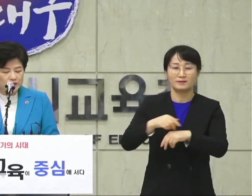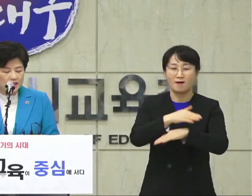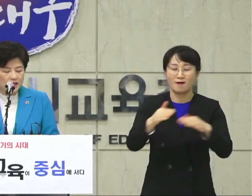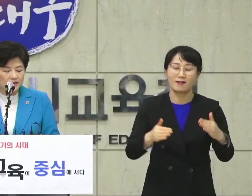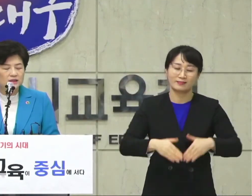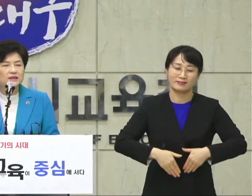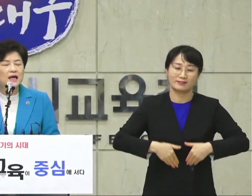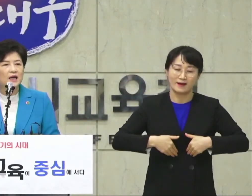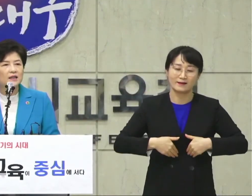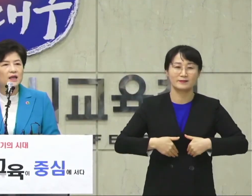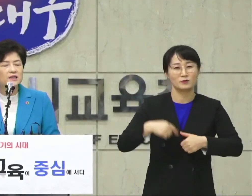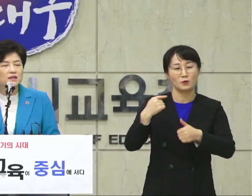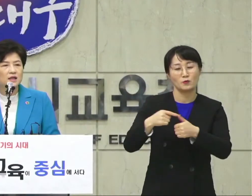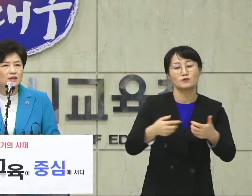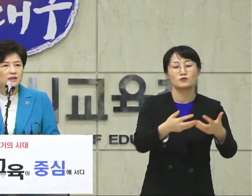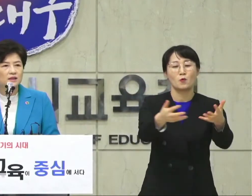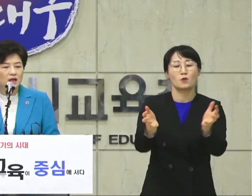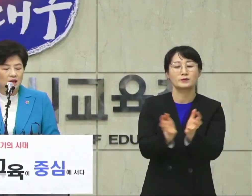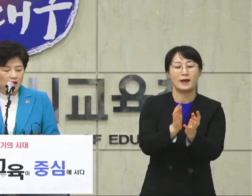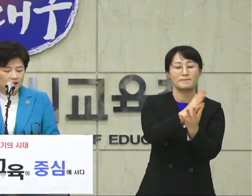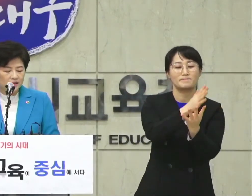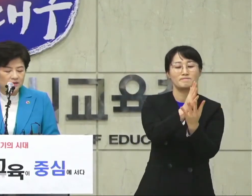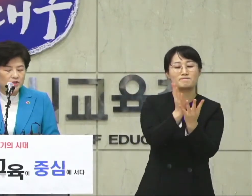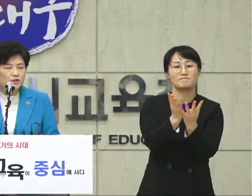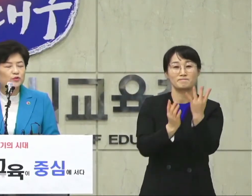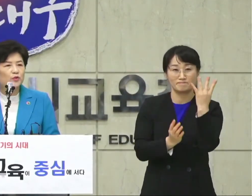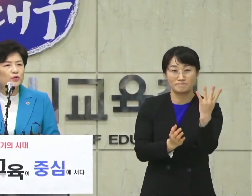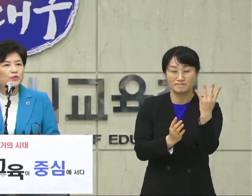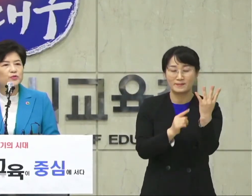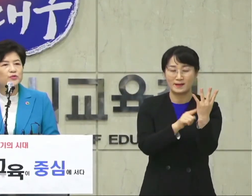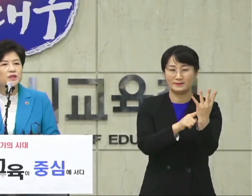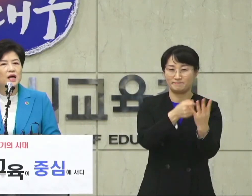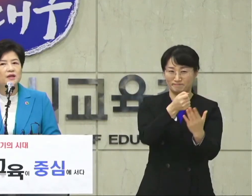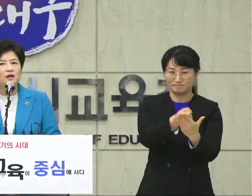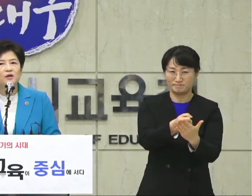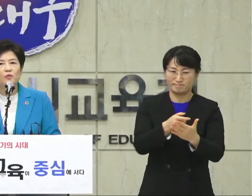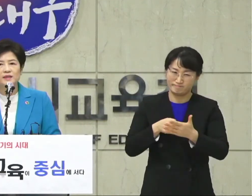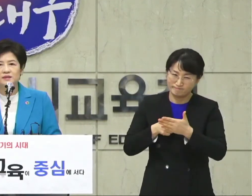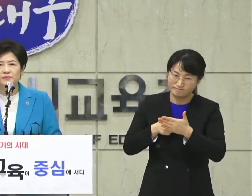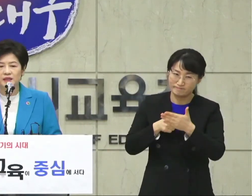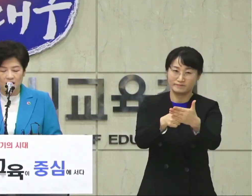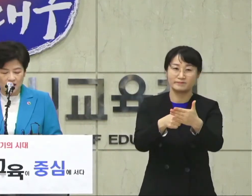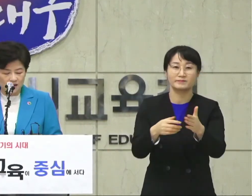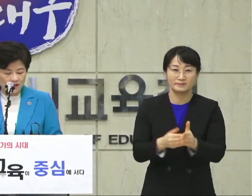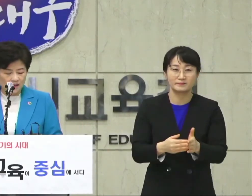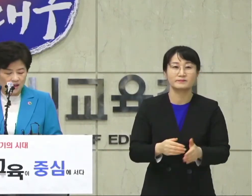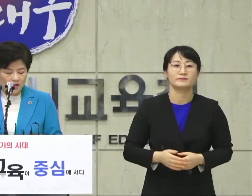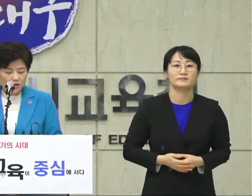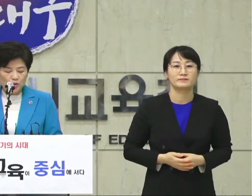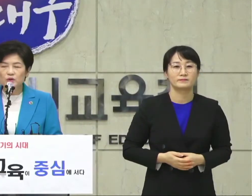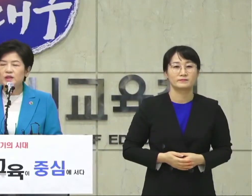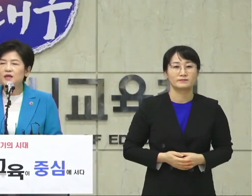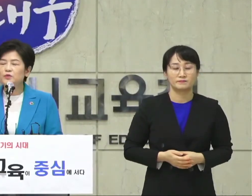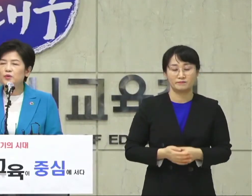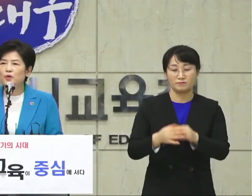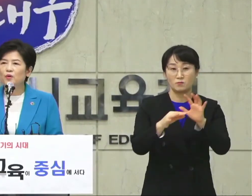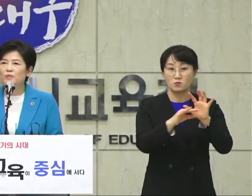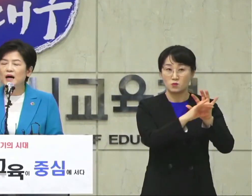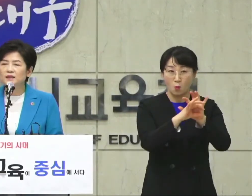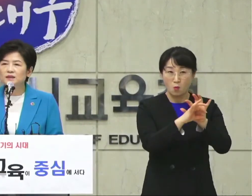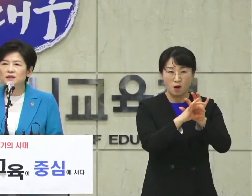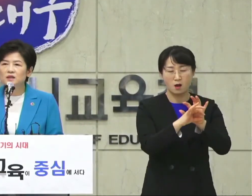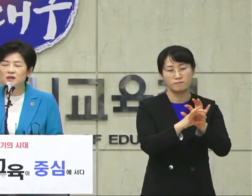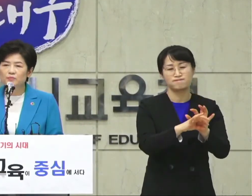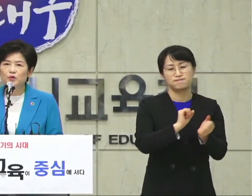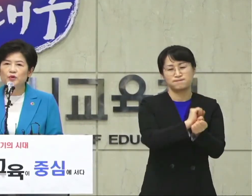교육 공동체라는 4대 전략을 핵심적으로 추진하여 왔습니다.